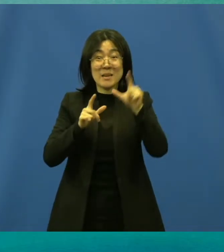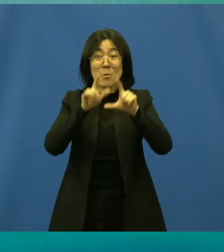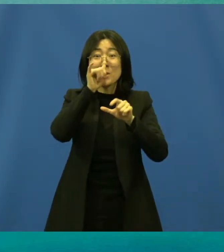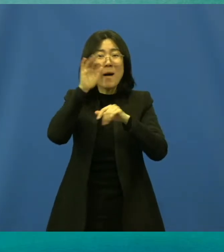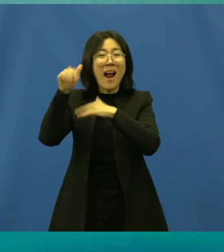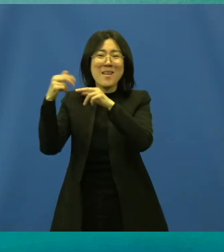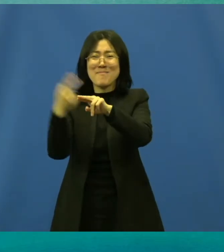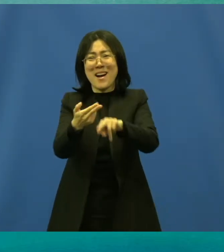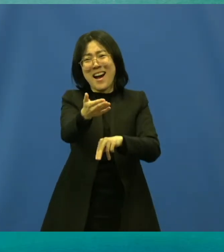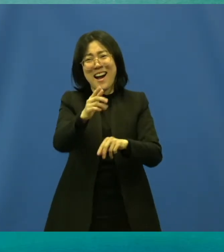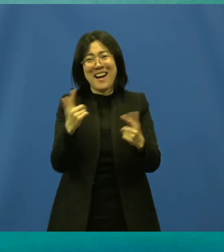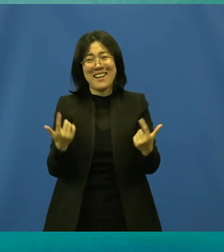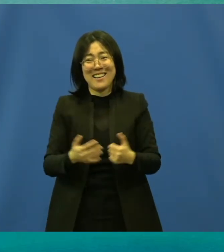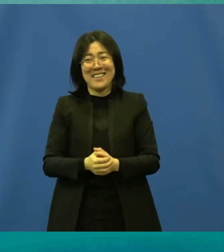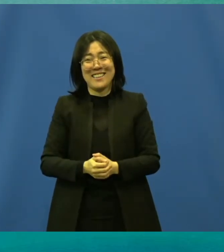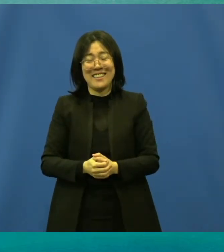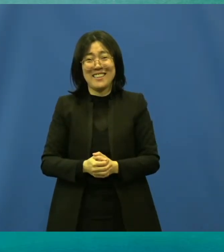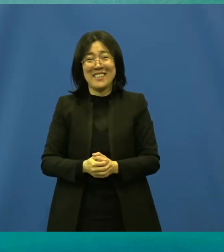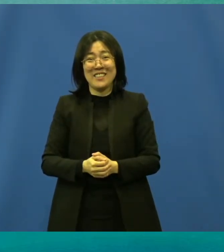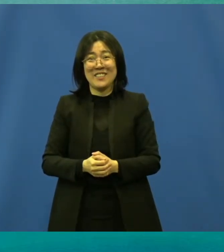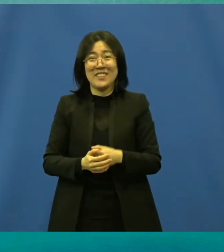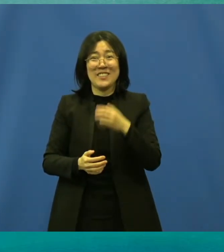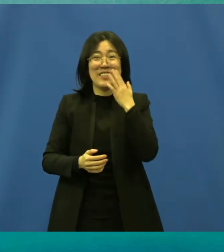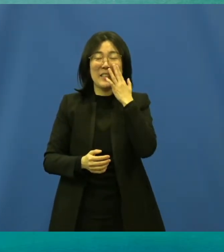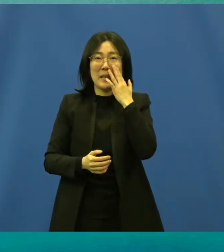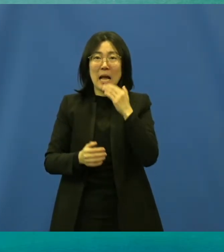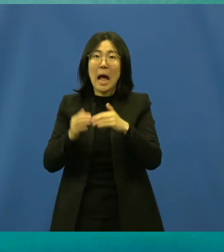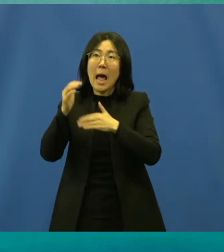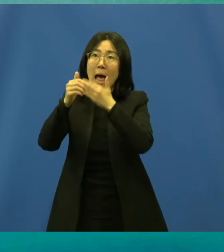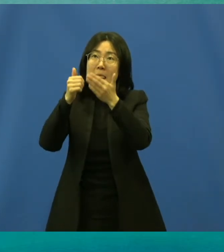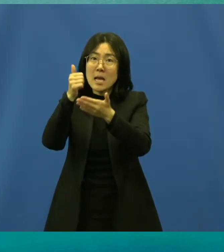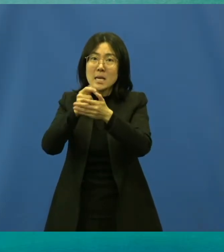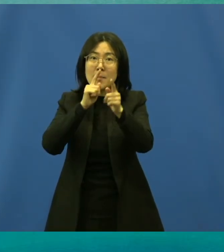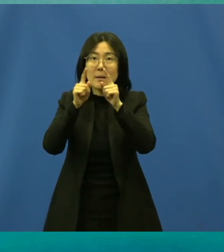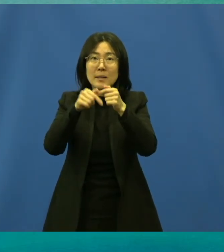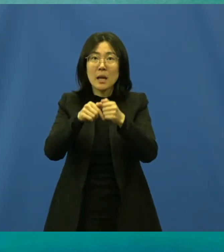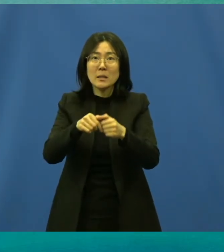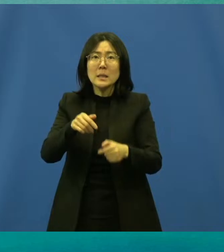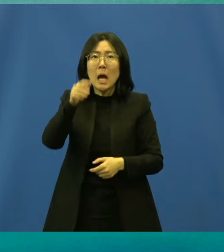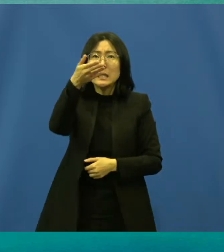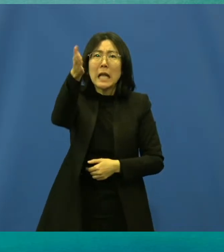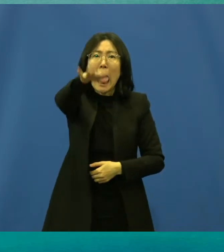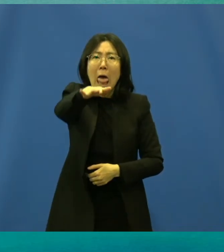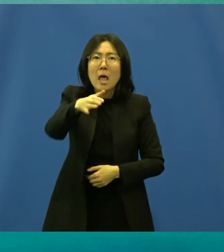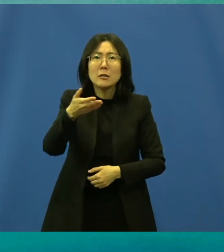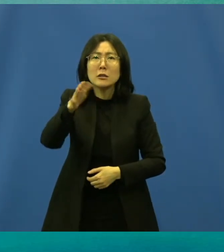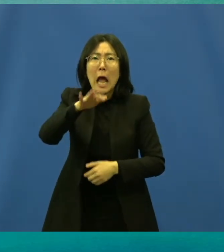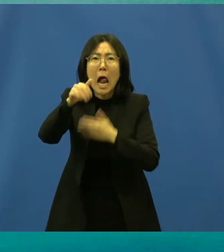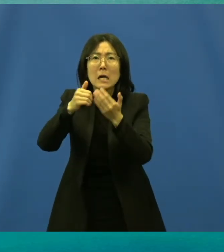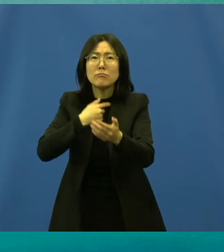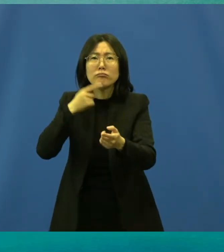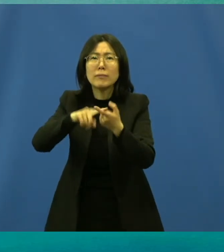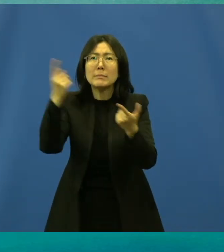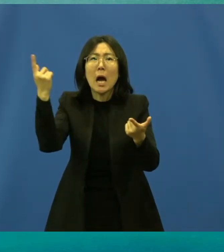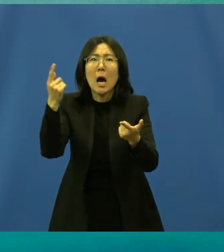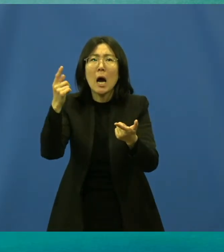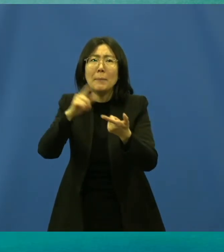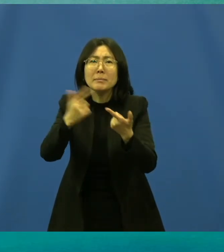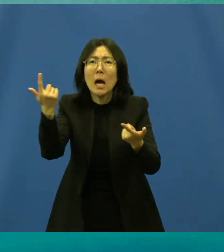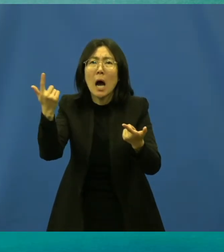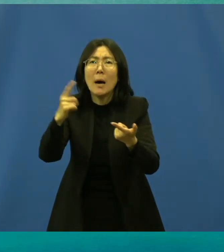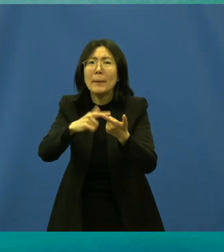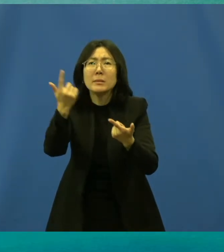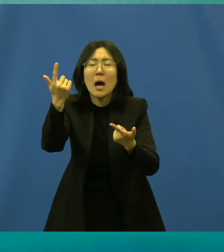그 말씀에 토를 달지 말아야 돼요. 듣기 싫어도 들어야 돼요. 내 마음에 안 들어도. 요나는 자기의